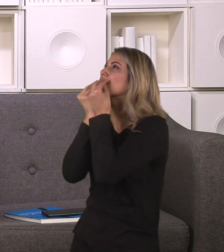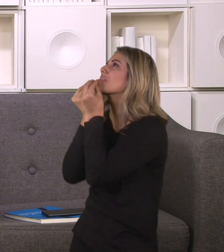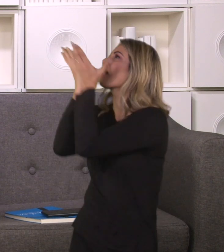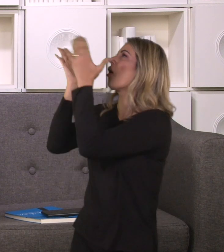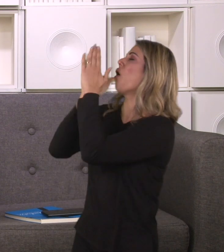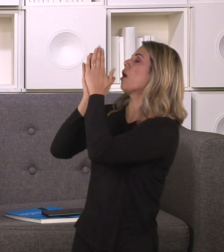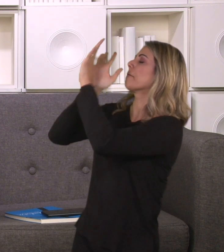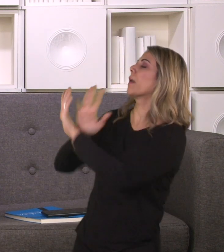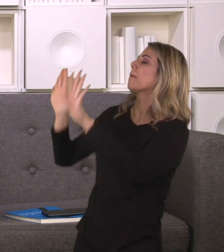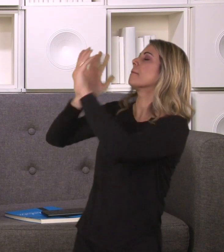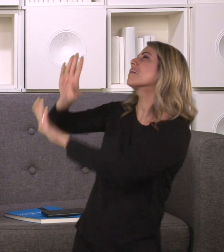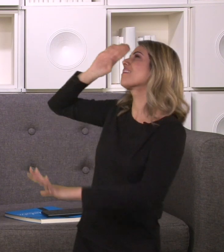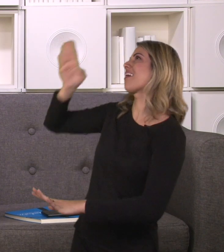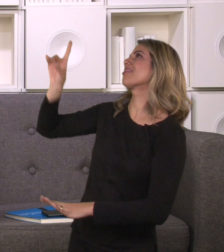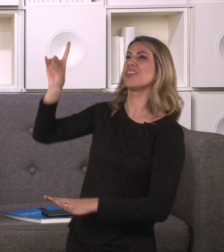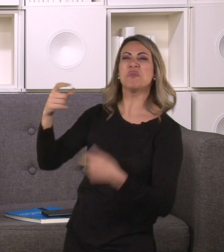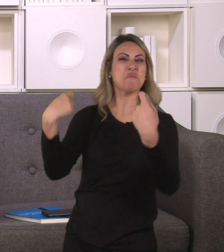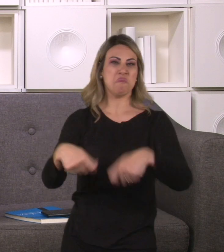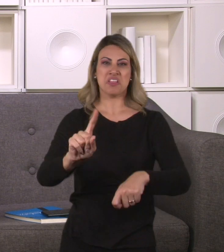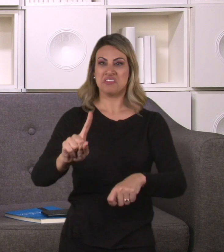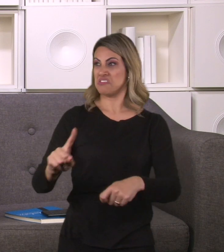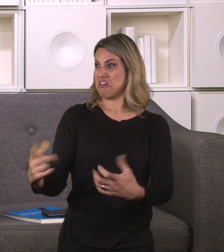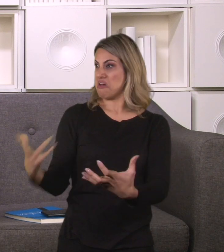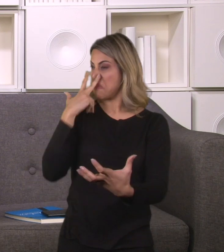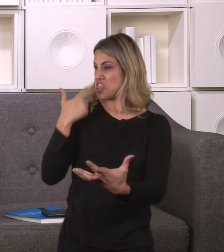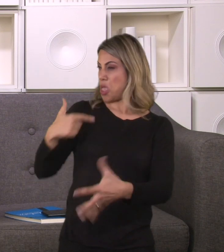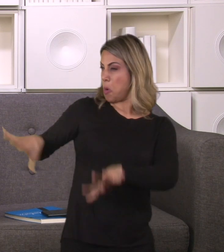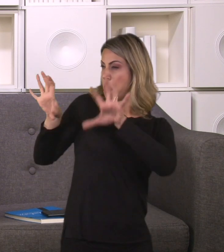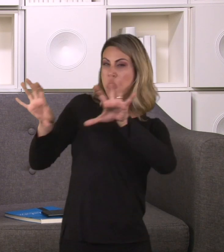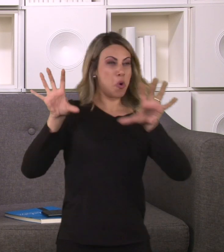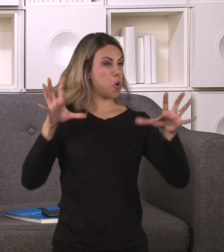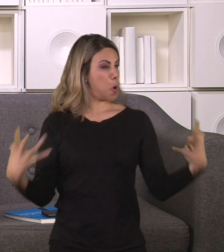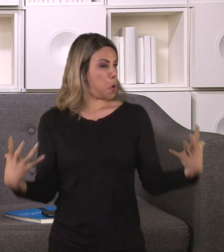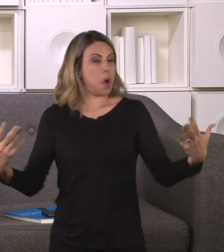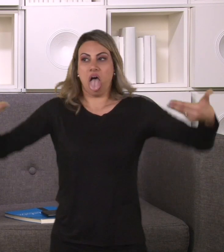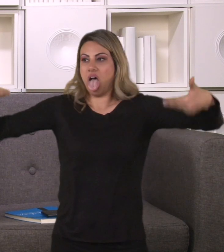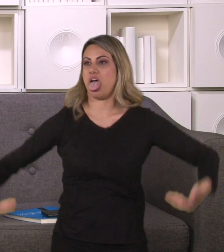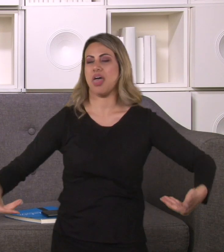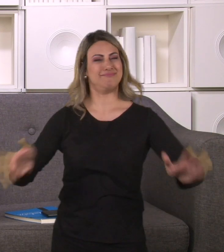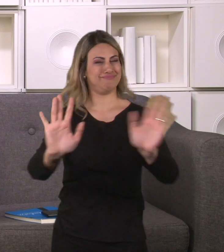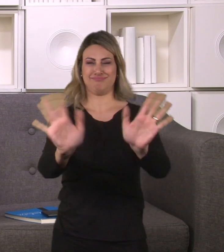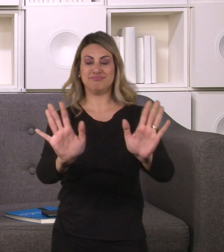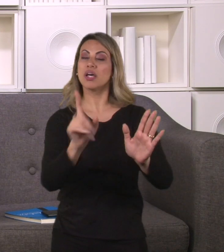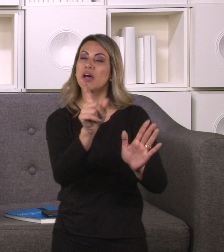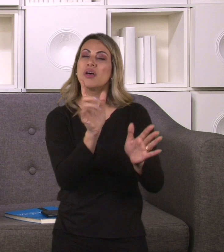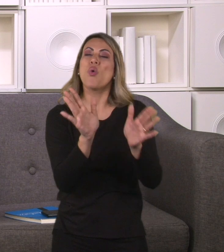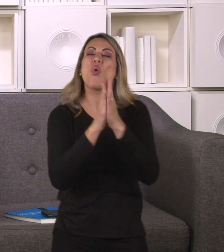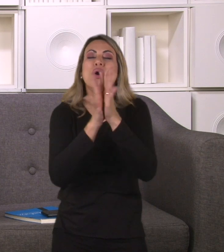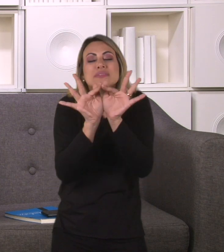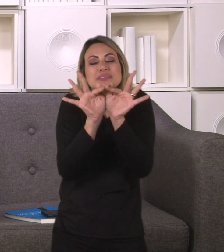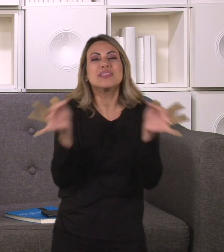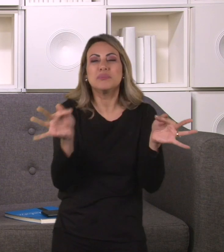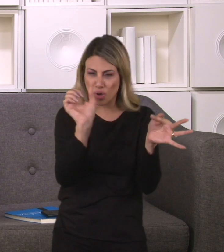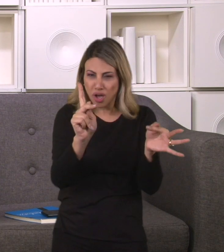está preocupado com quem está ouvindo. Então a minha sugestão, escreva a sua oração, mas deixa que essa oração